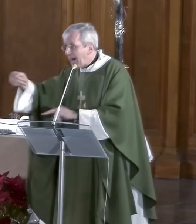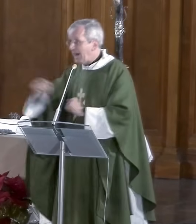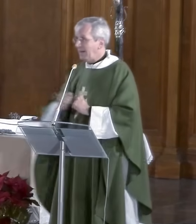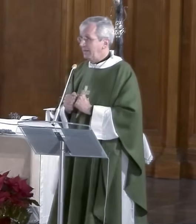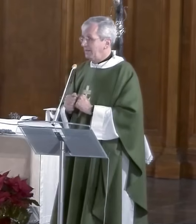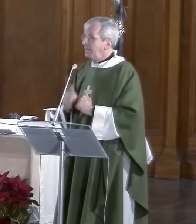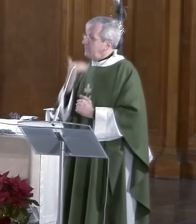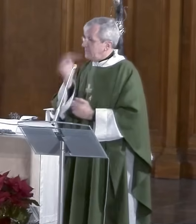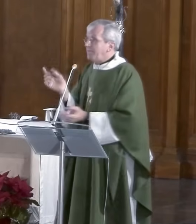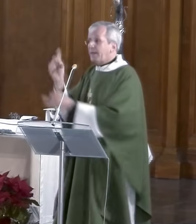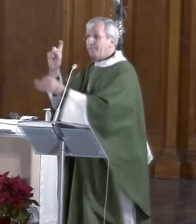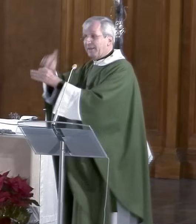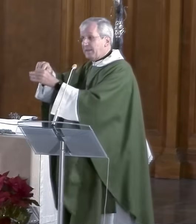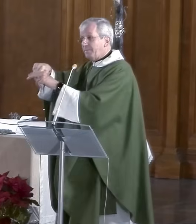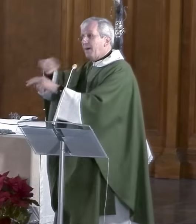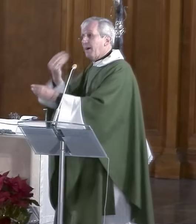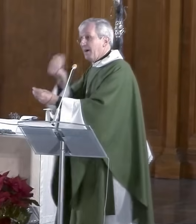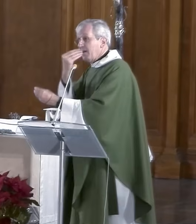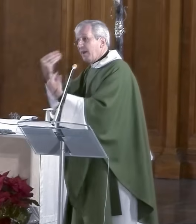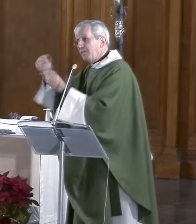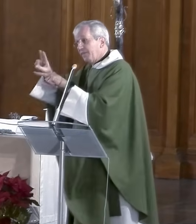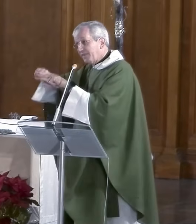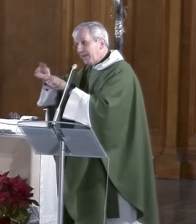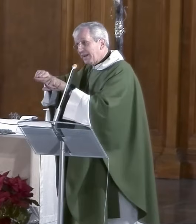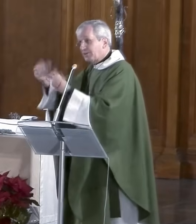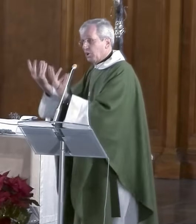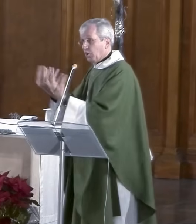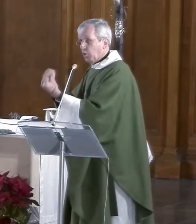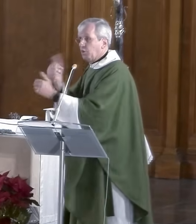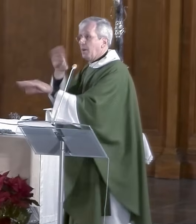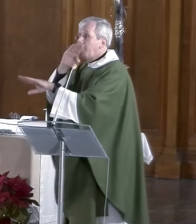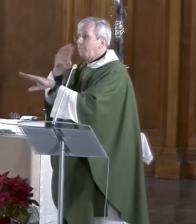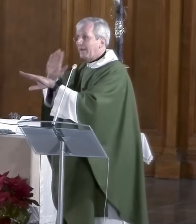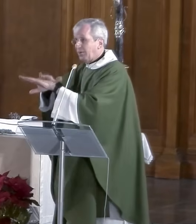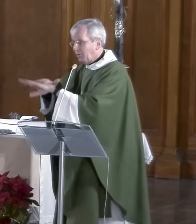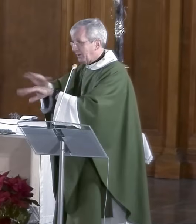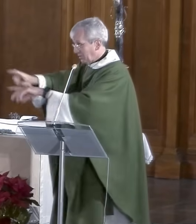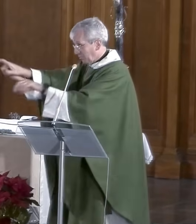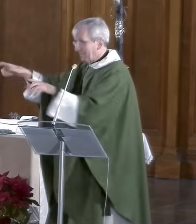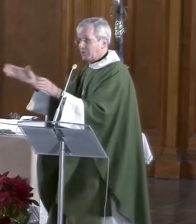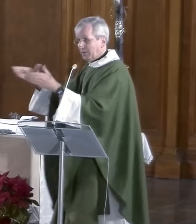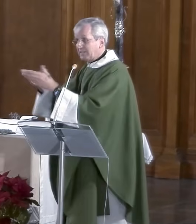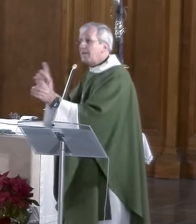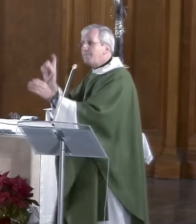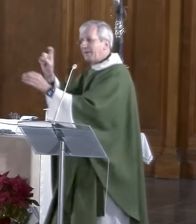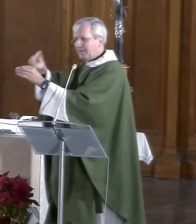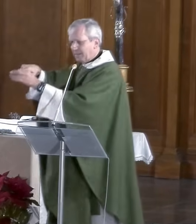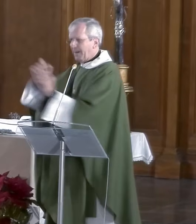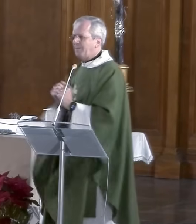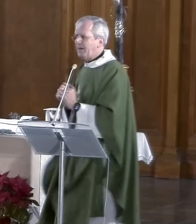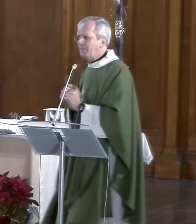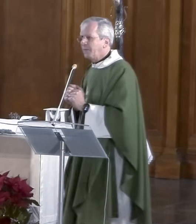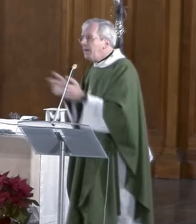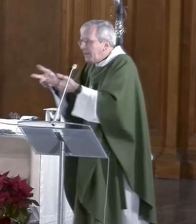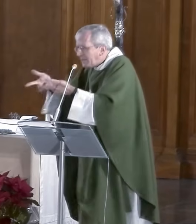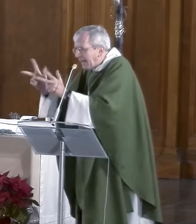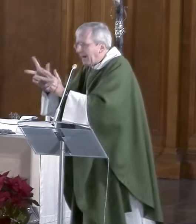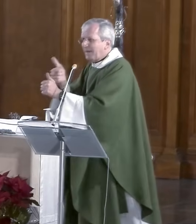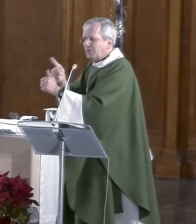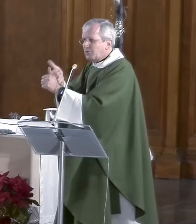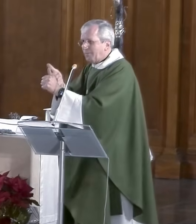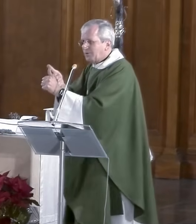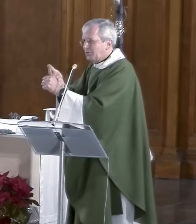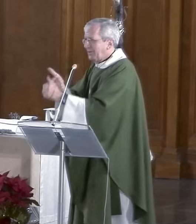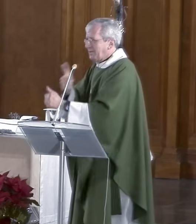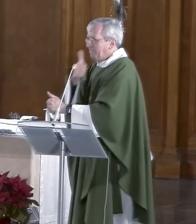Caná, sabía que participaba en cenas con pecadores y con personas y participaba, dejaba